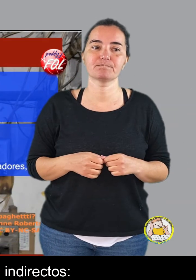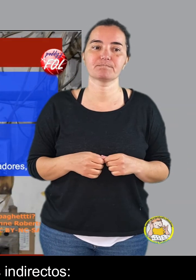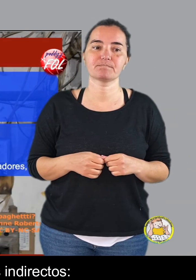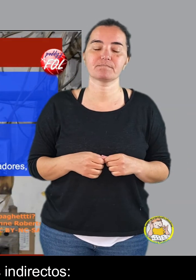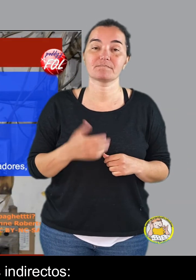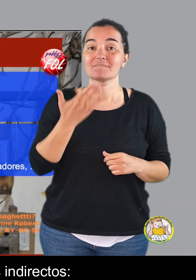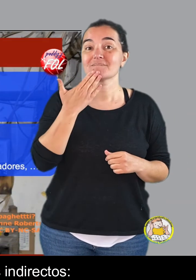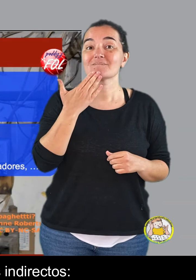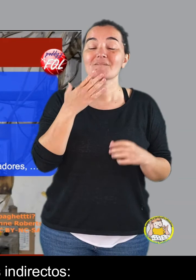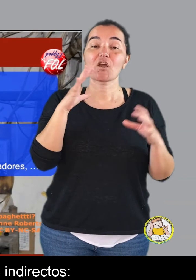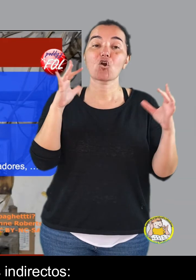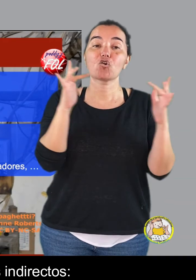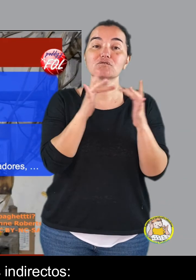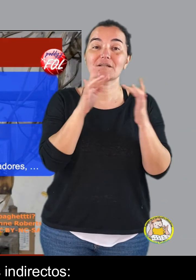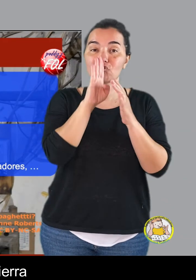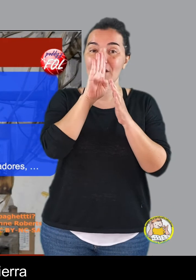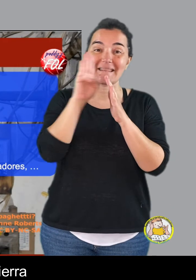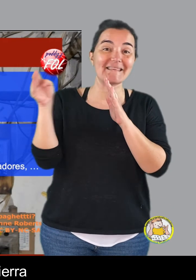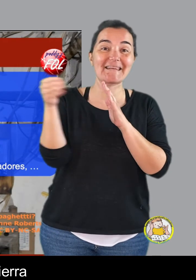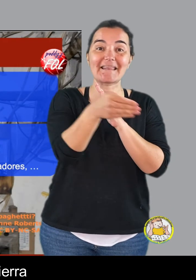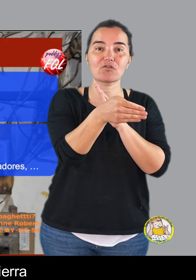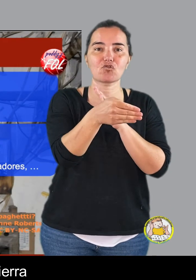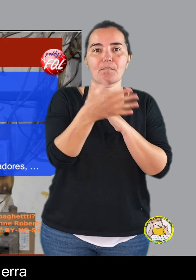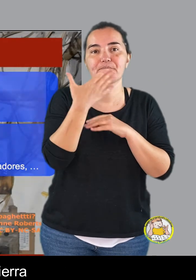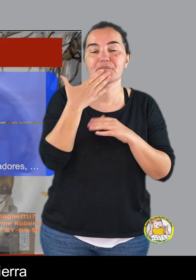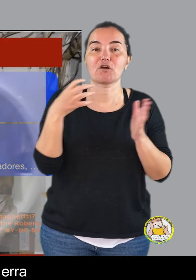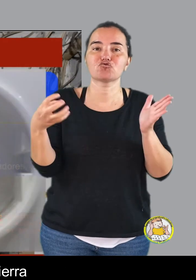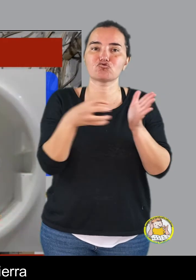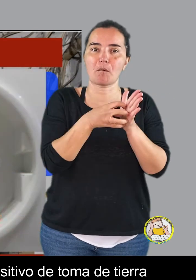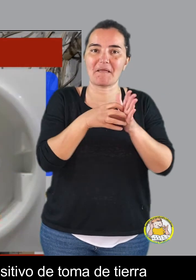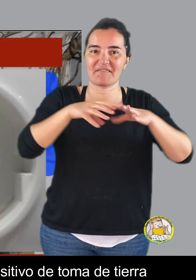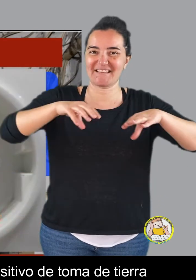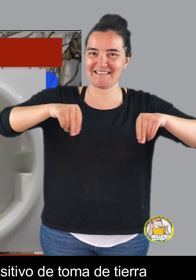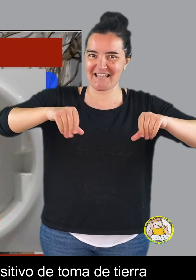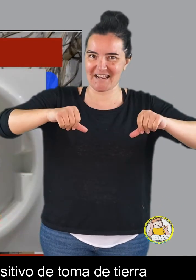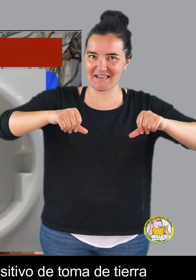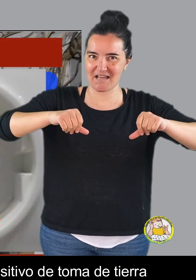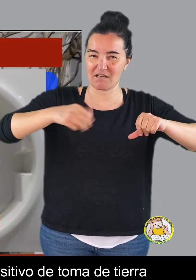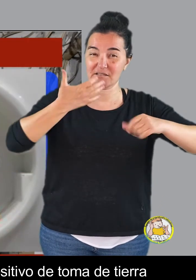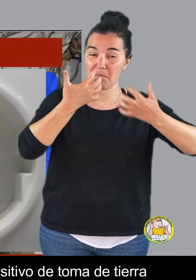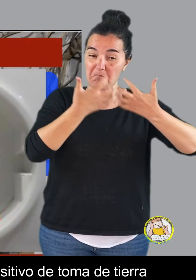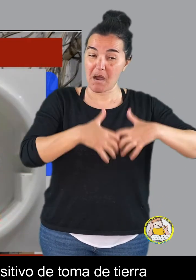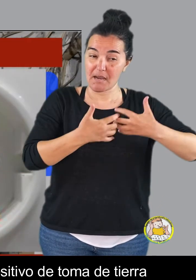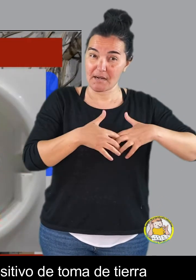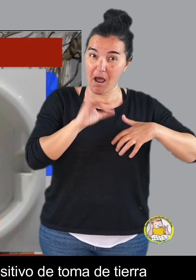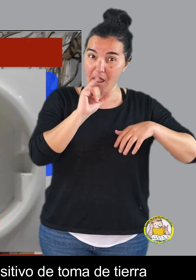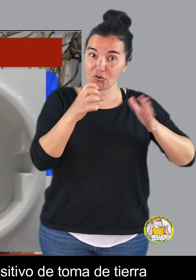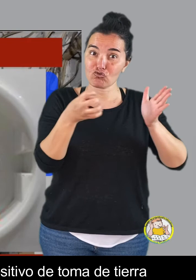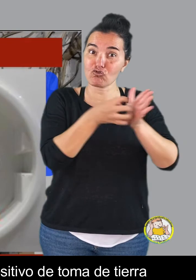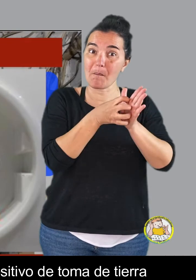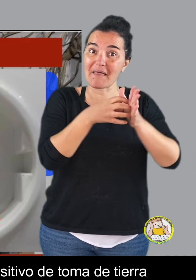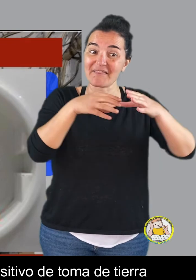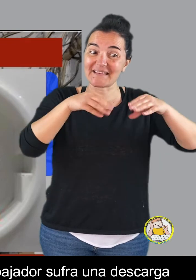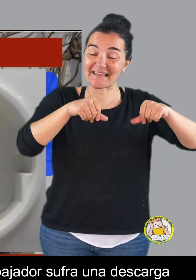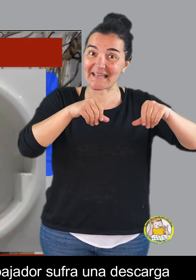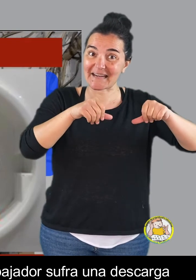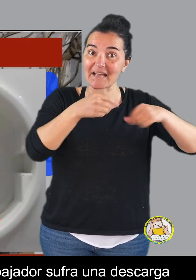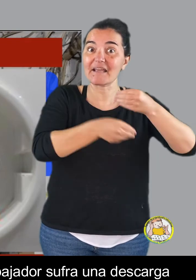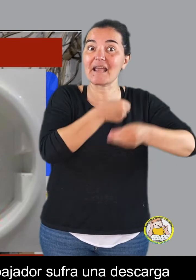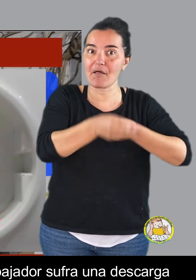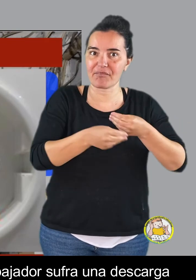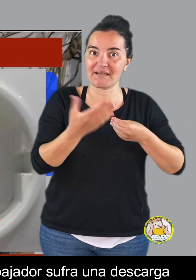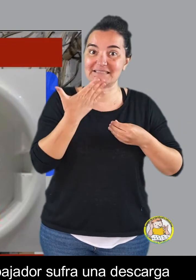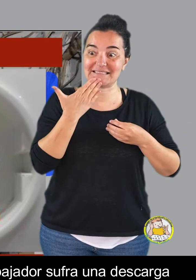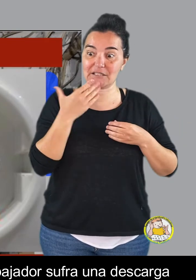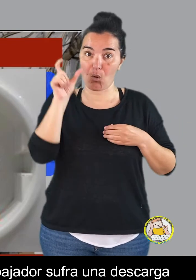La protección frente a contactos indirectos. Se instalarán tomas de tierra. Las máquinas que tienen instalado el dispositivo de toma de tierra lo que